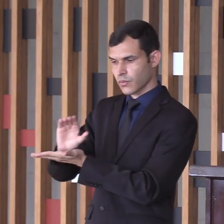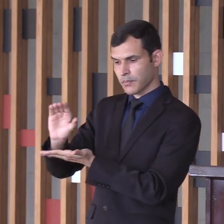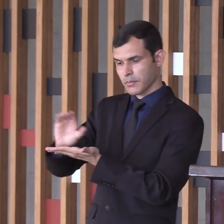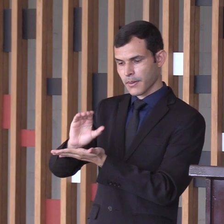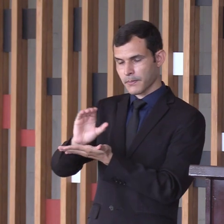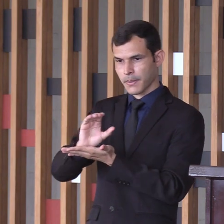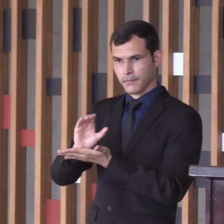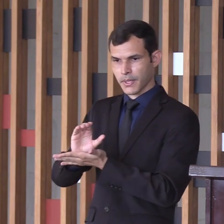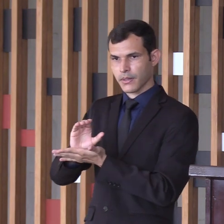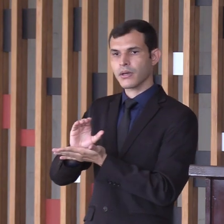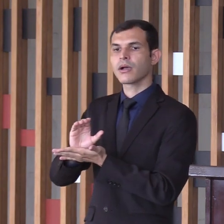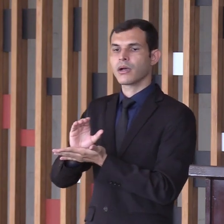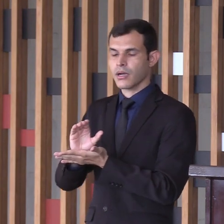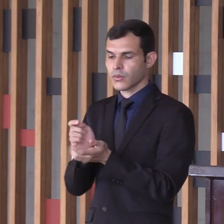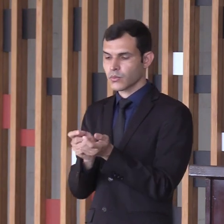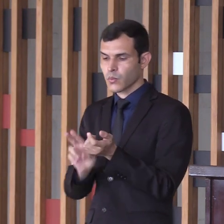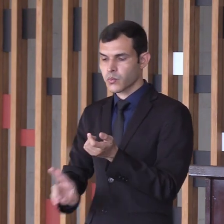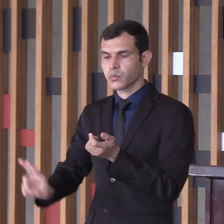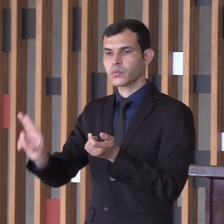o TCU.